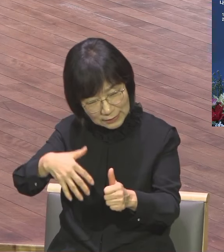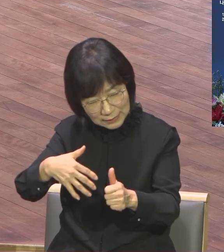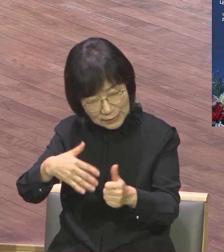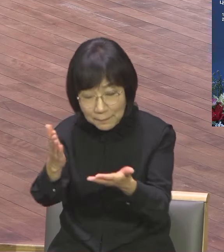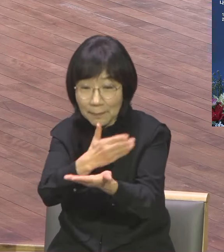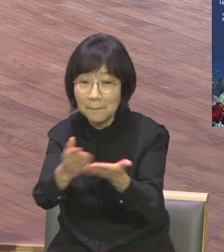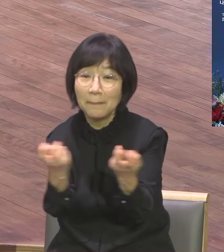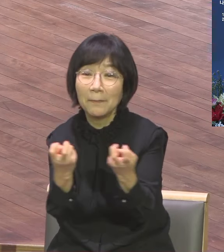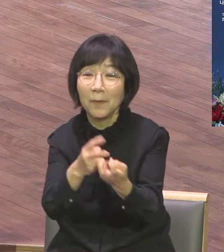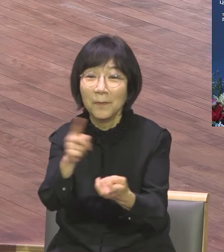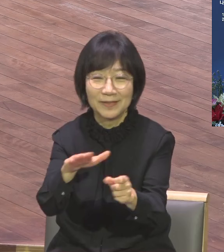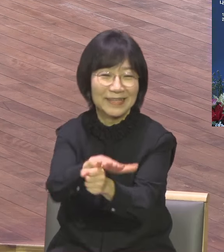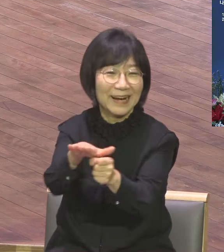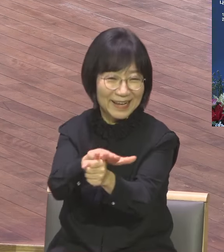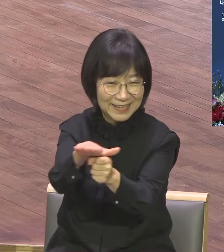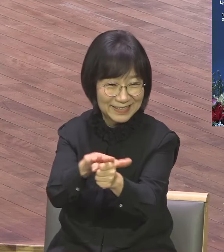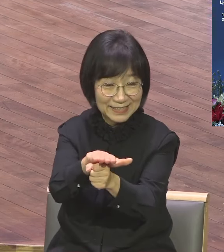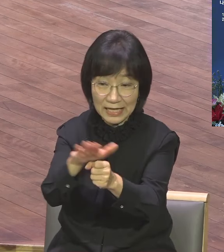사랑이라 그랬어.